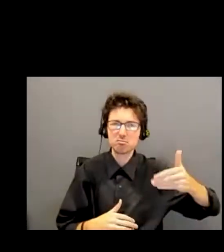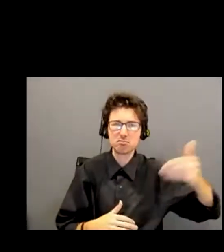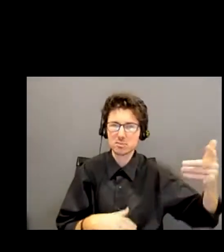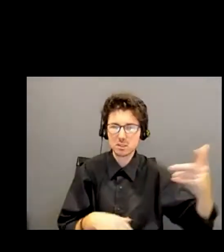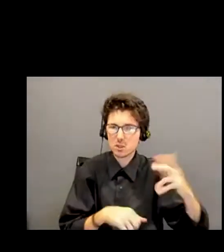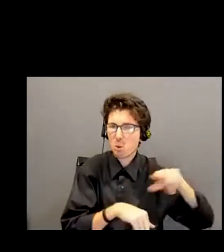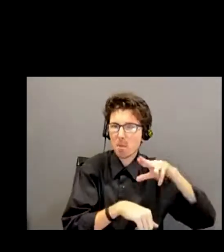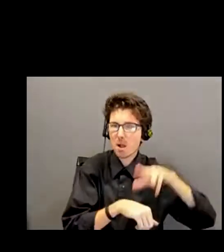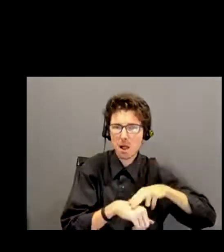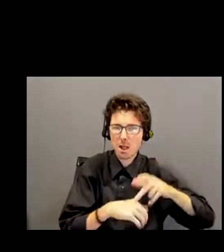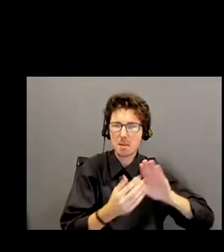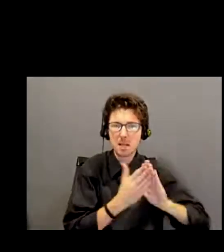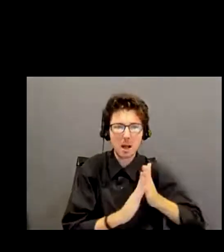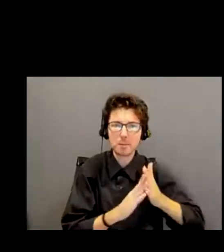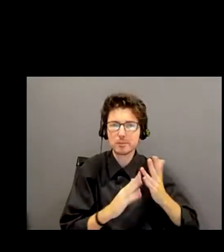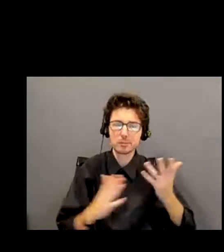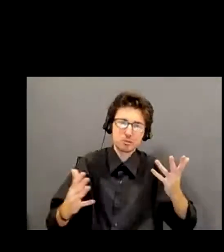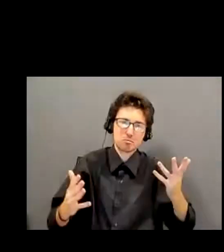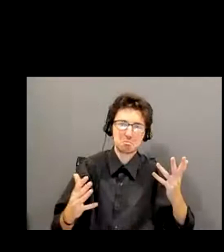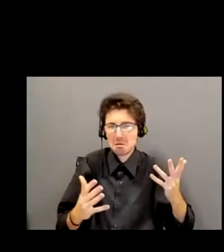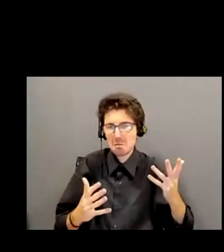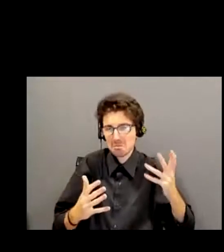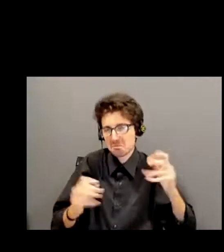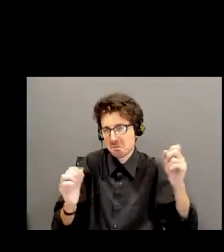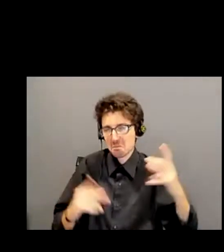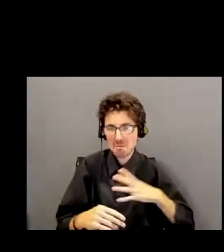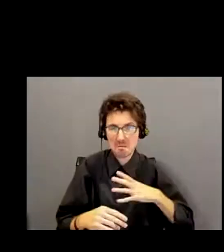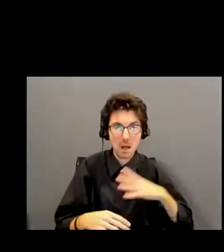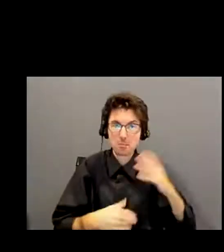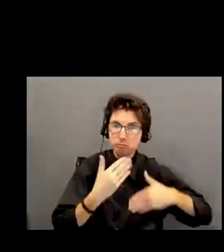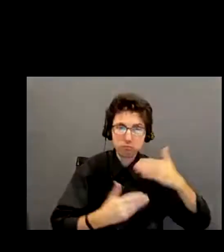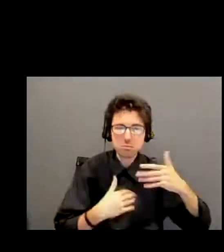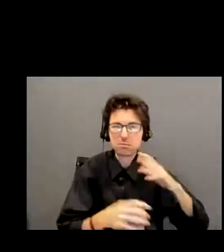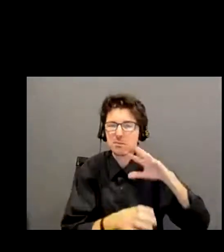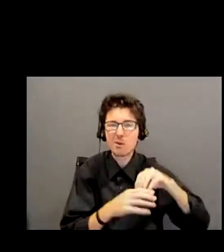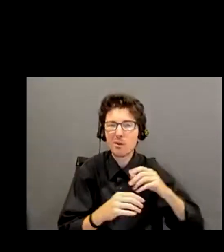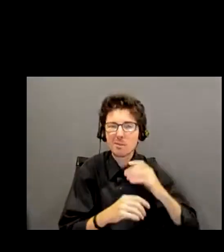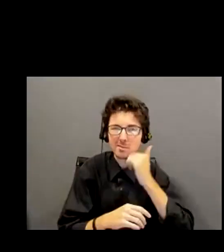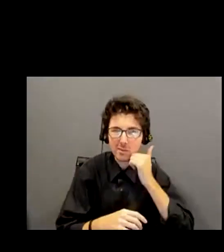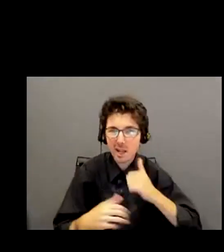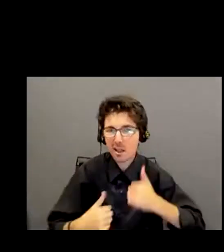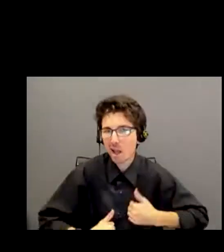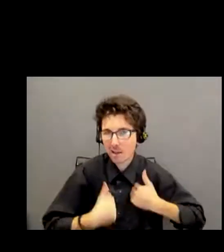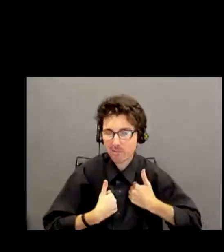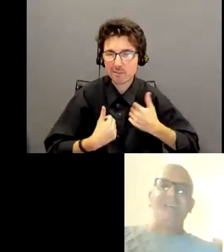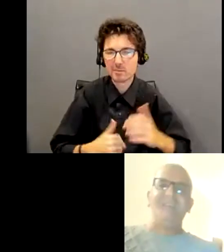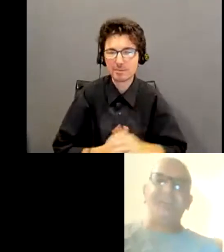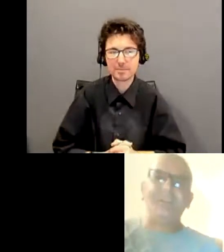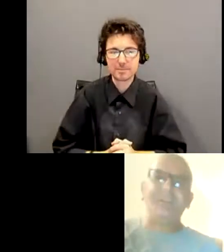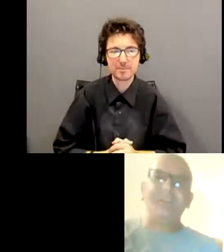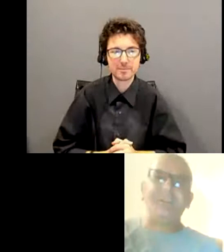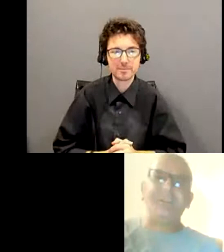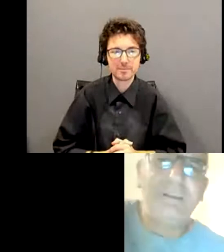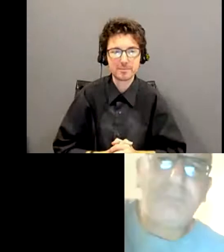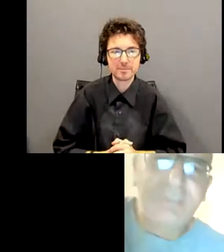Thank you very much, Danielle. And Sammy, what is your answer for that? سامي النظرة